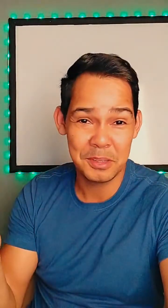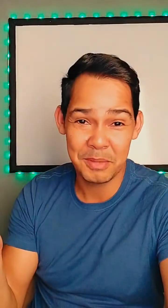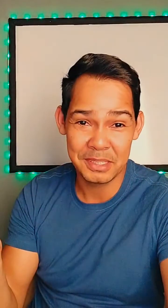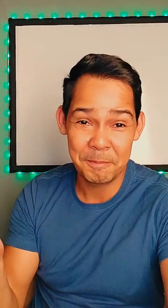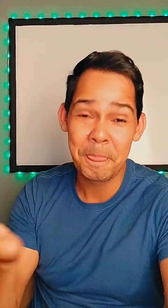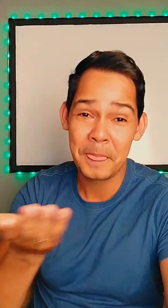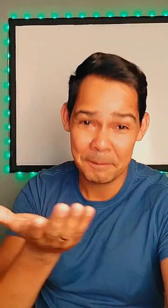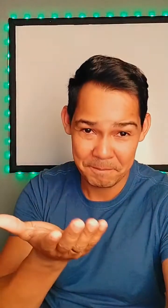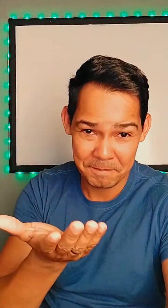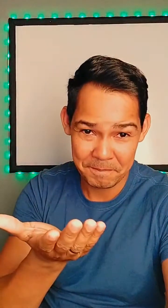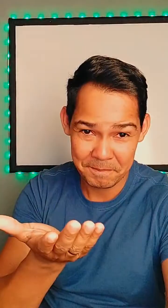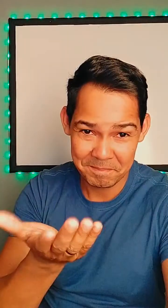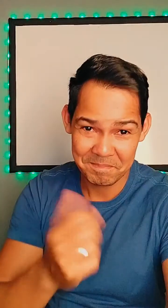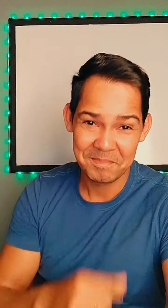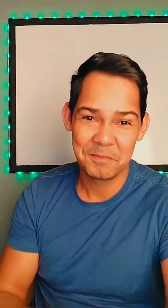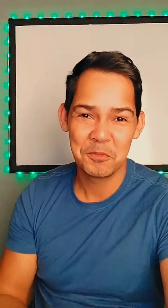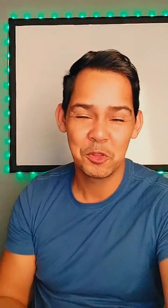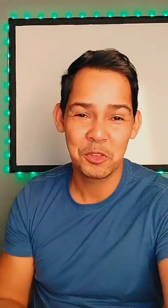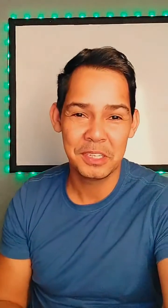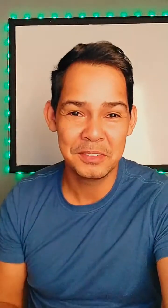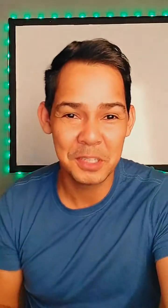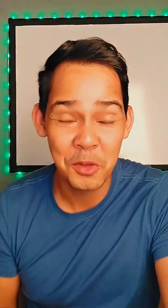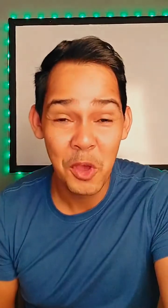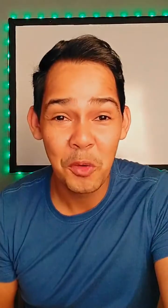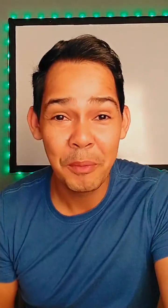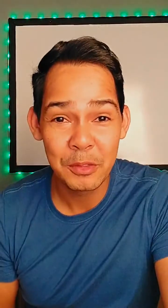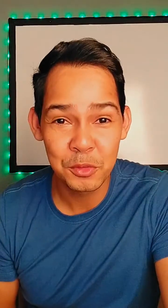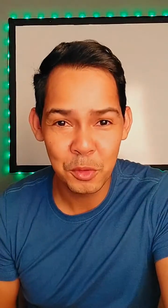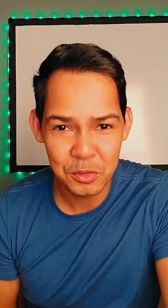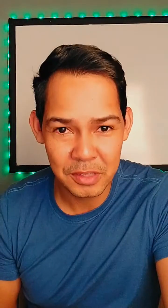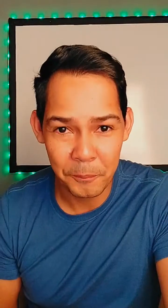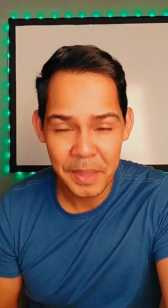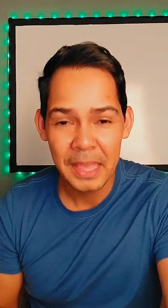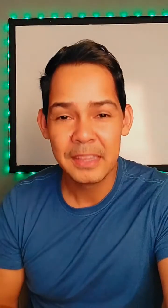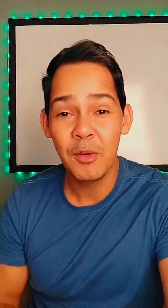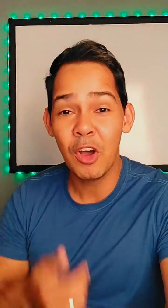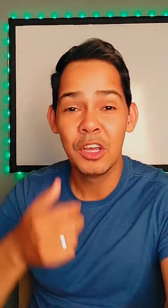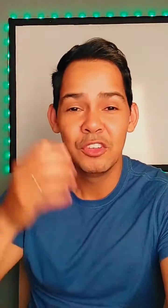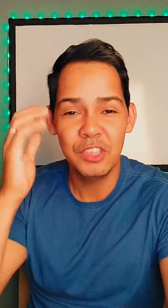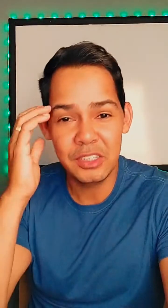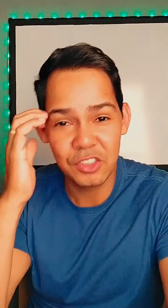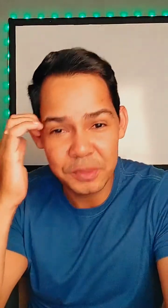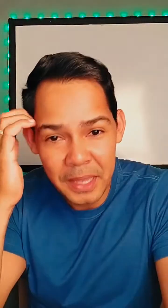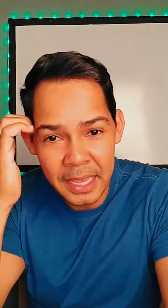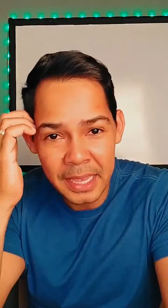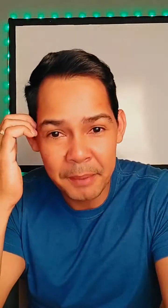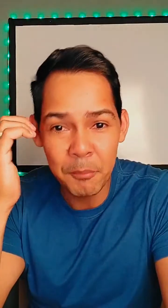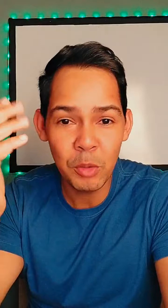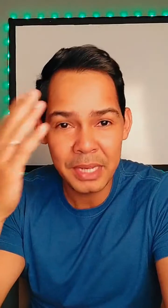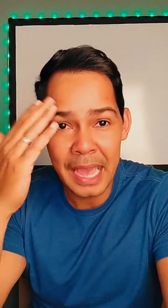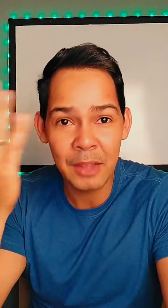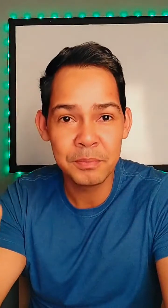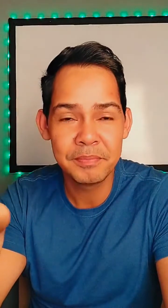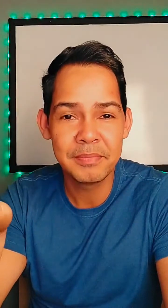semana. Estou te oferecendo uma solução. Então, ó, gente, muito obrigado.